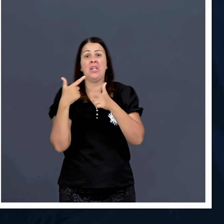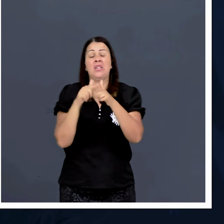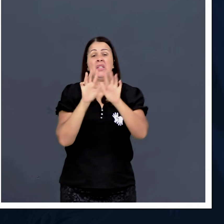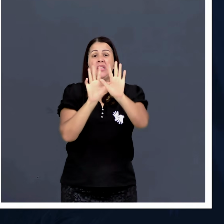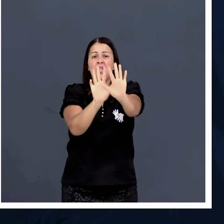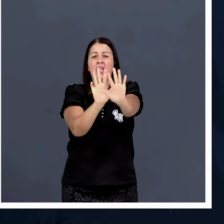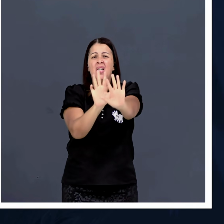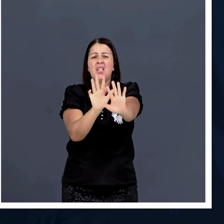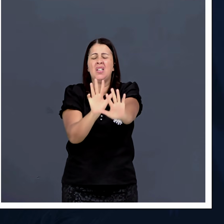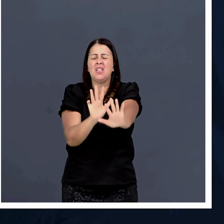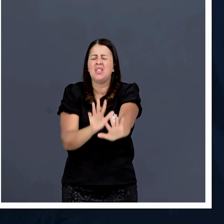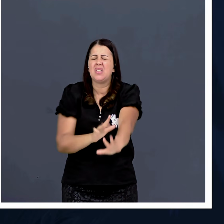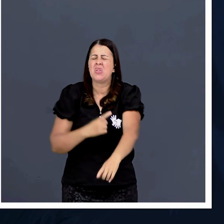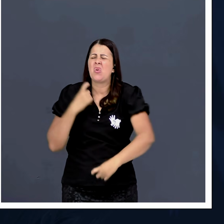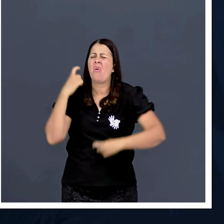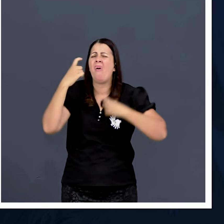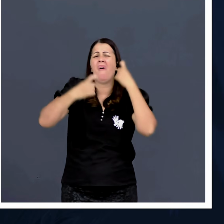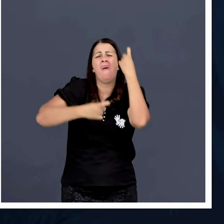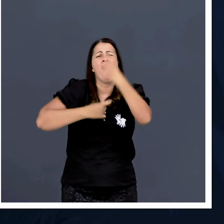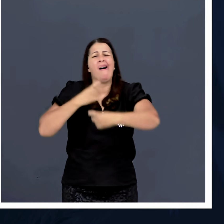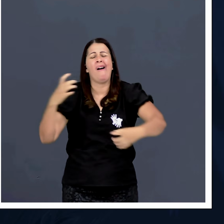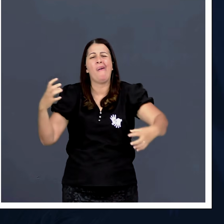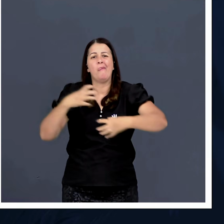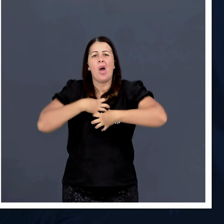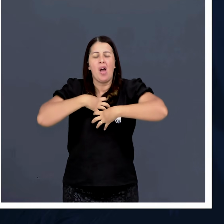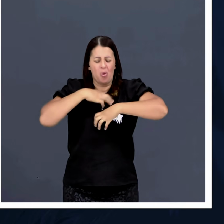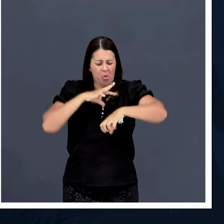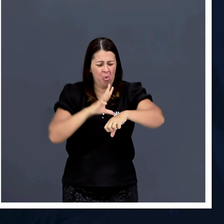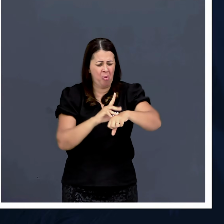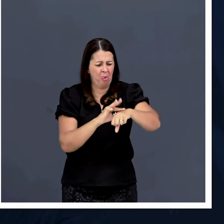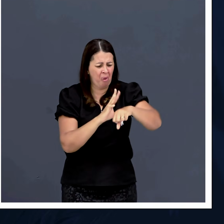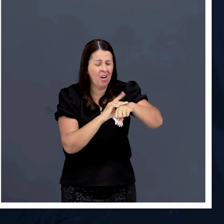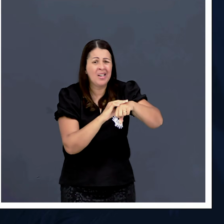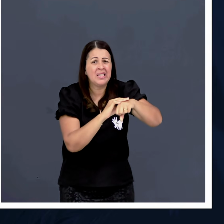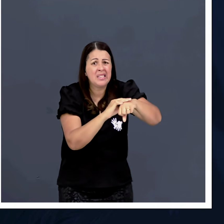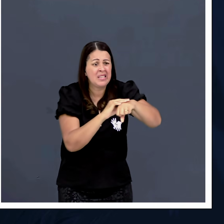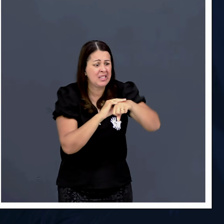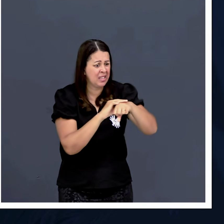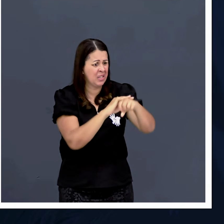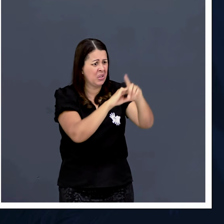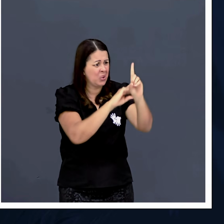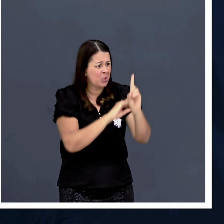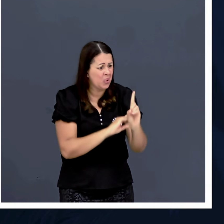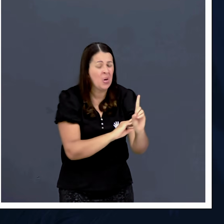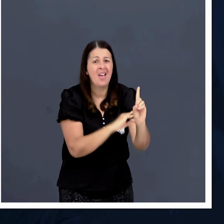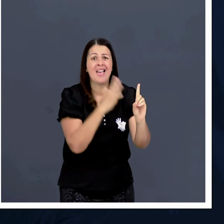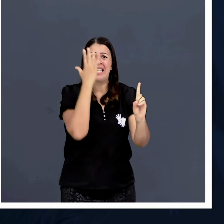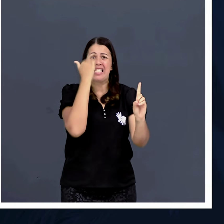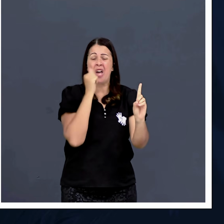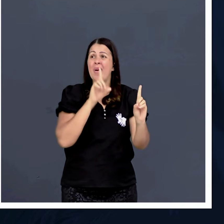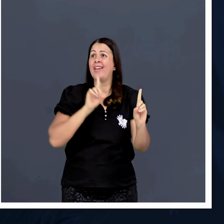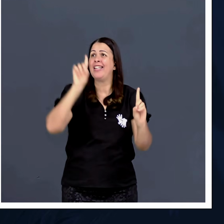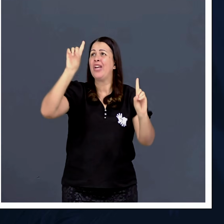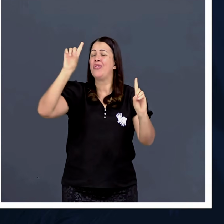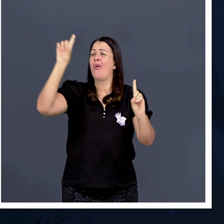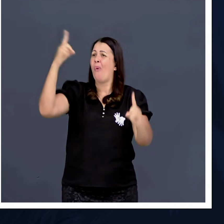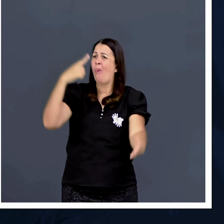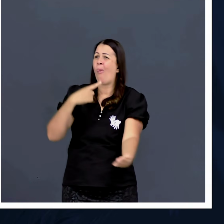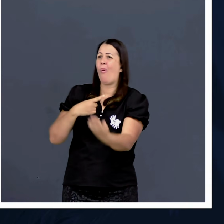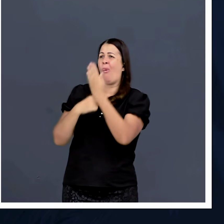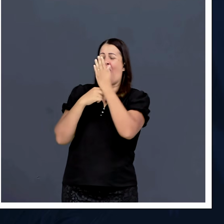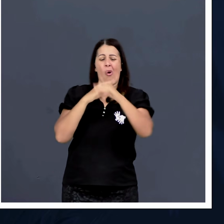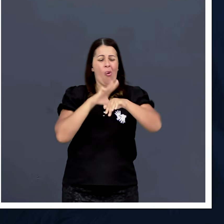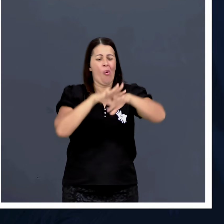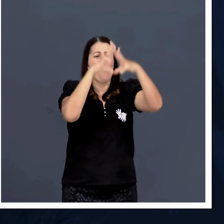E quando a tempestade da enfermidade chega, saber que o nosso Deus é Jeová Rafá, aquele que cura,